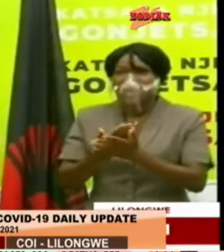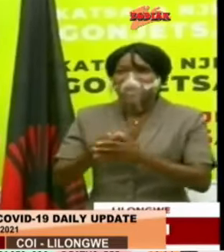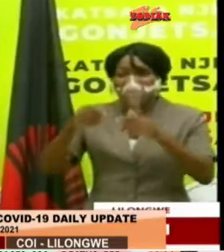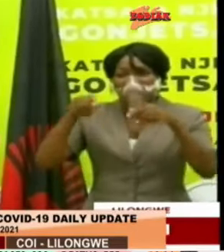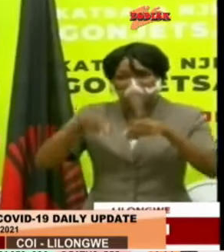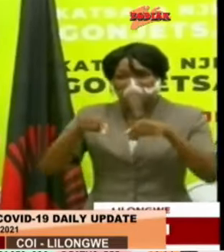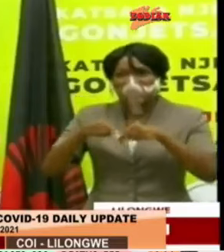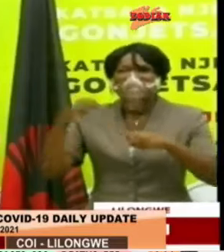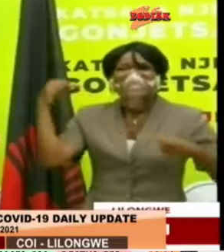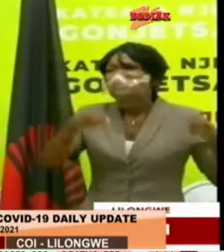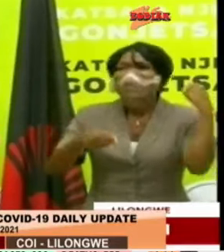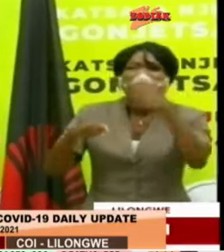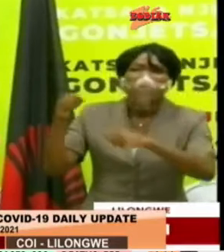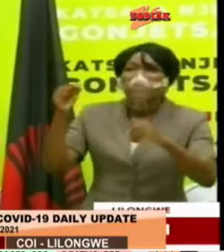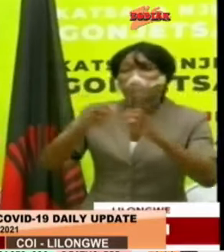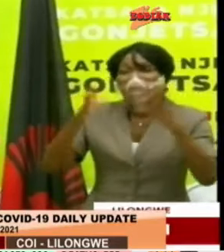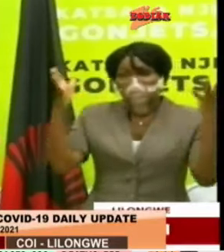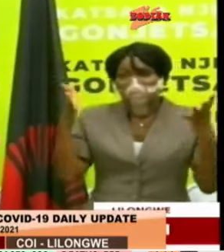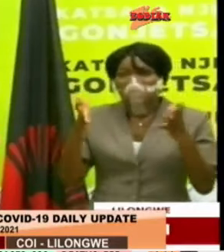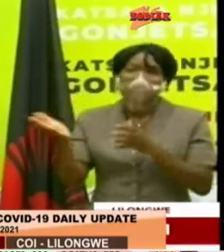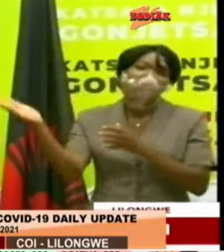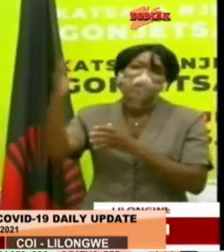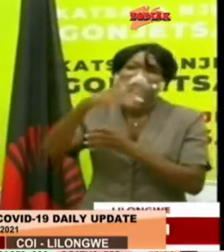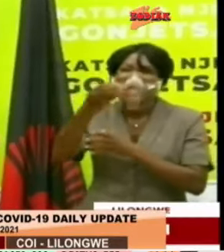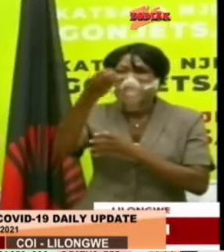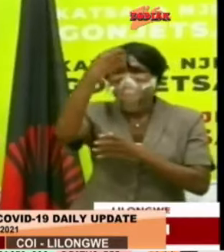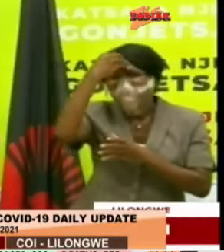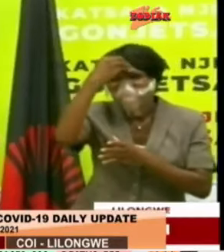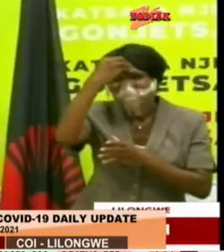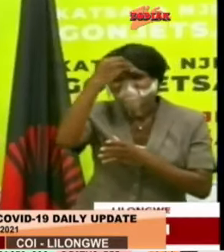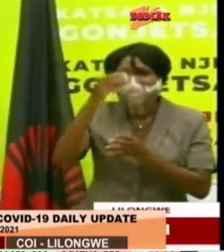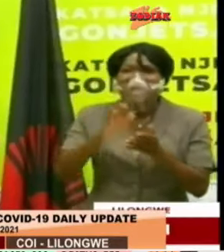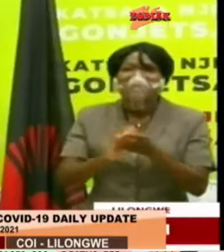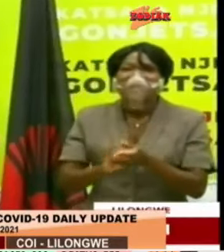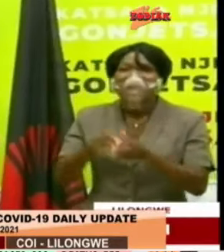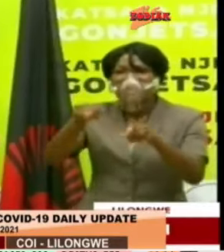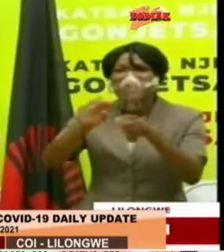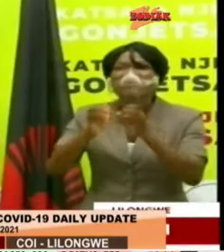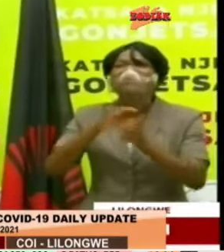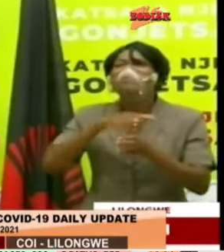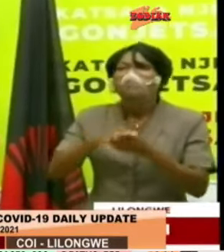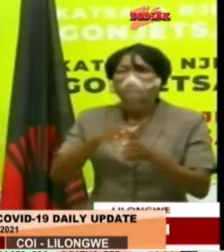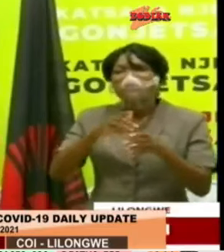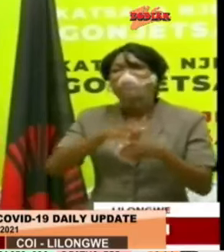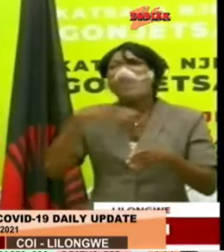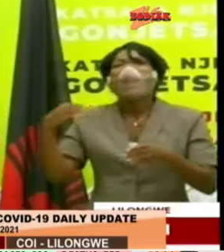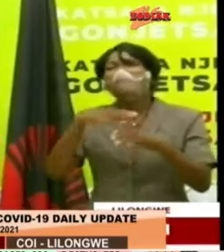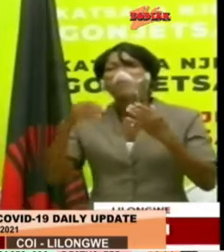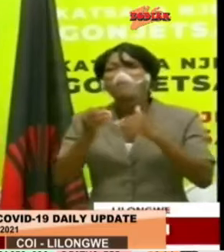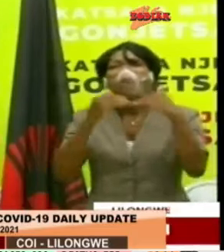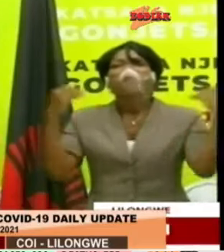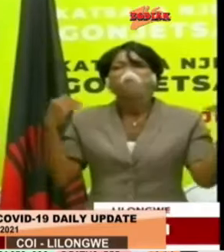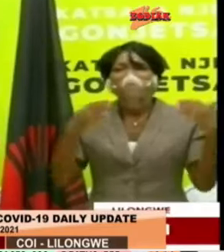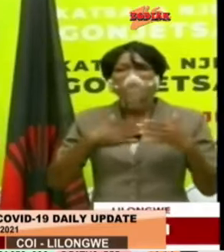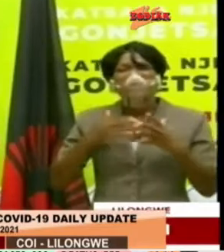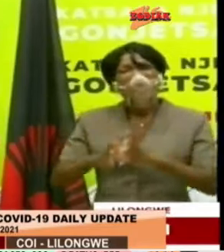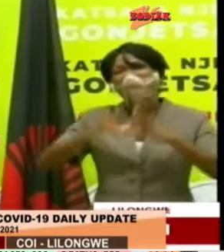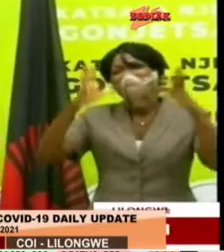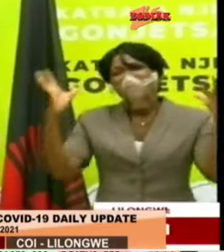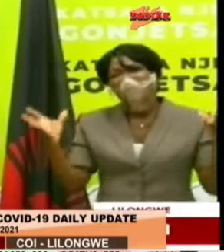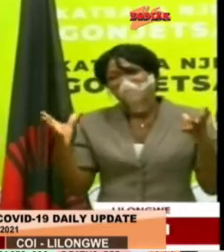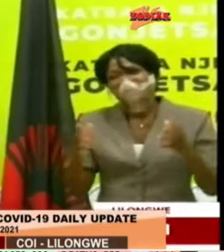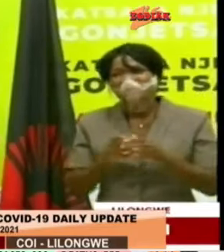tili pa nkhondo. Unabwera ndani amene watiphera mafula athu ambirimbiri. Ndani amene watiphera